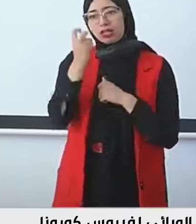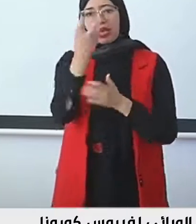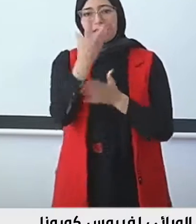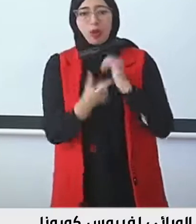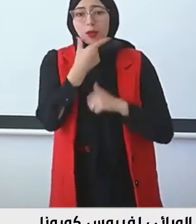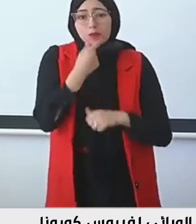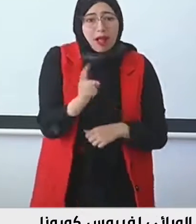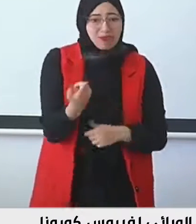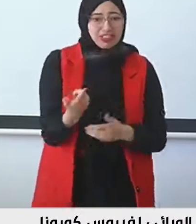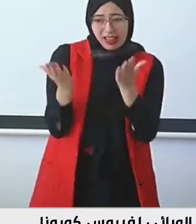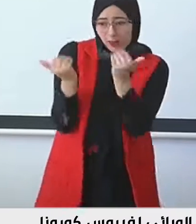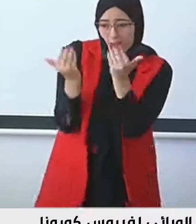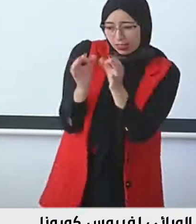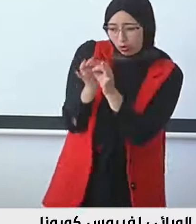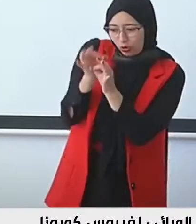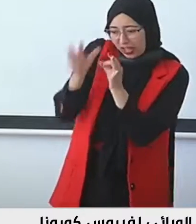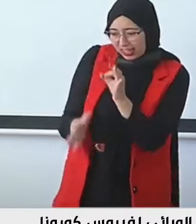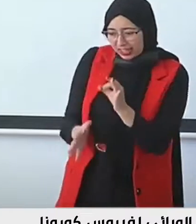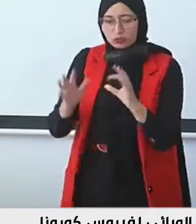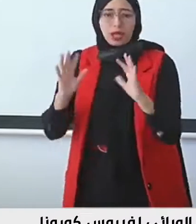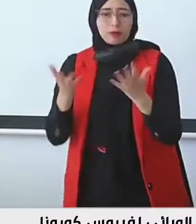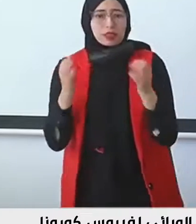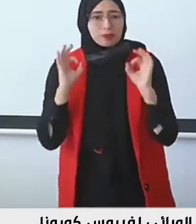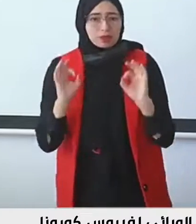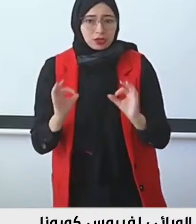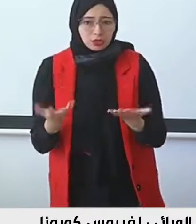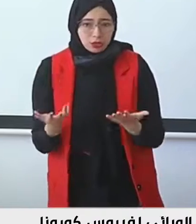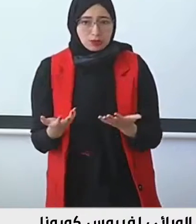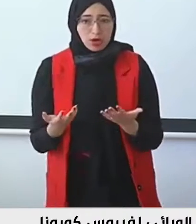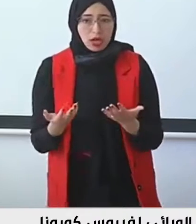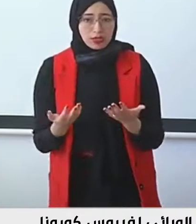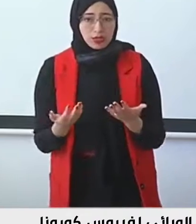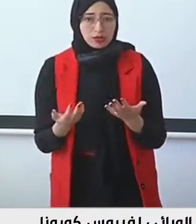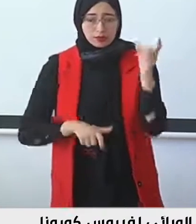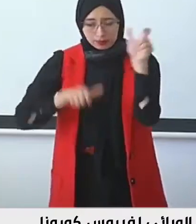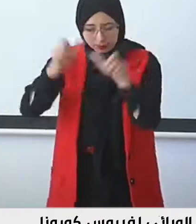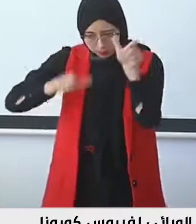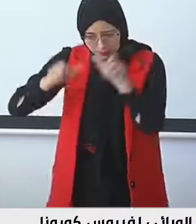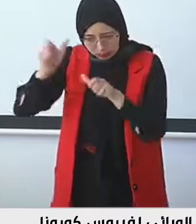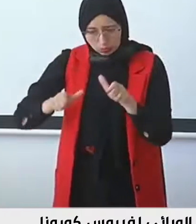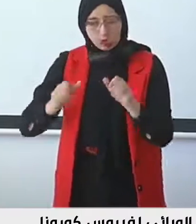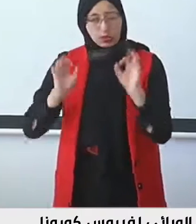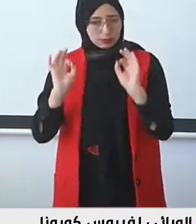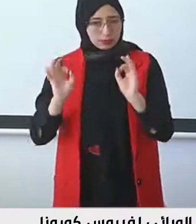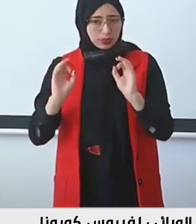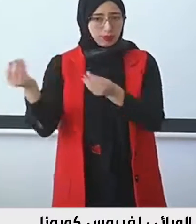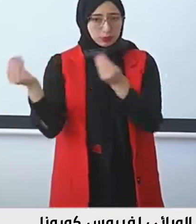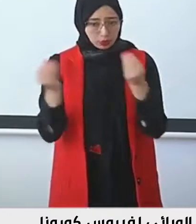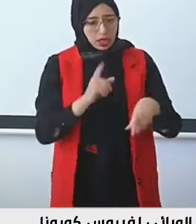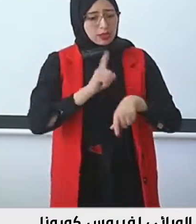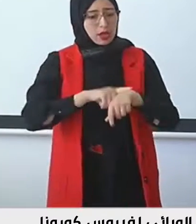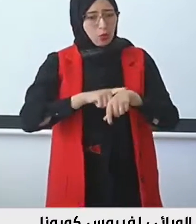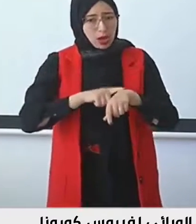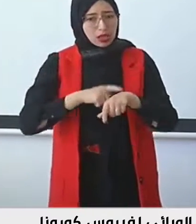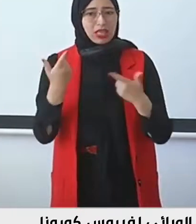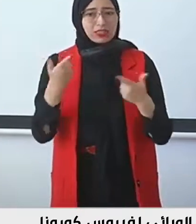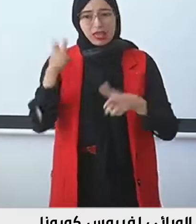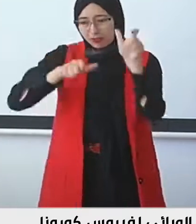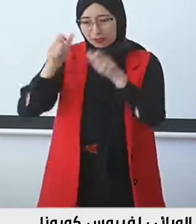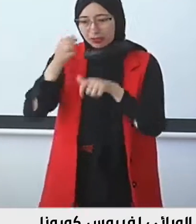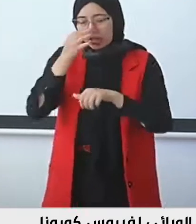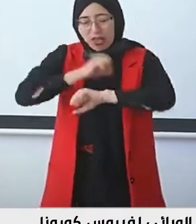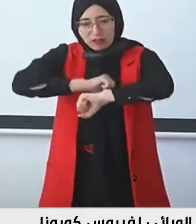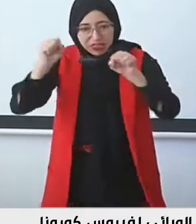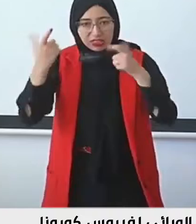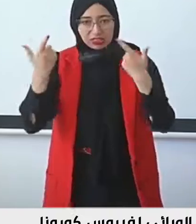ايكيب فما الايكيب هذه تستحق انها في بعض الاوقات انها باش تمر بفترات